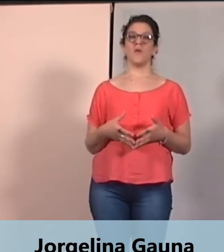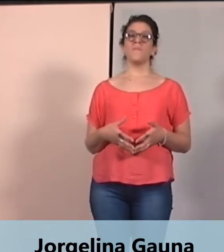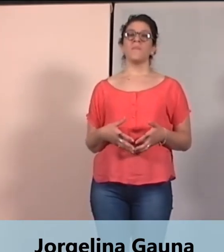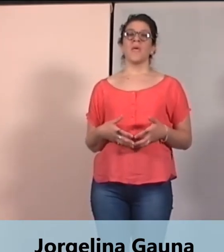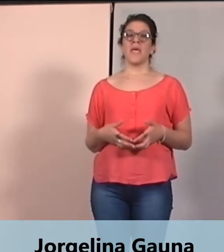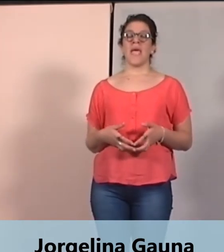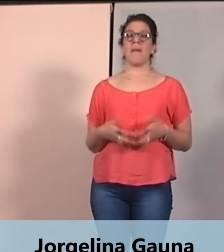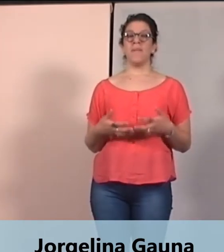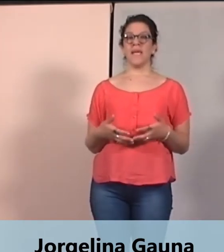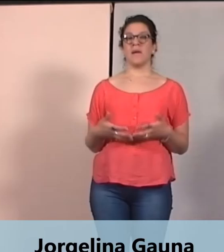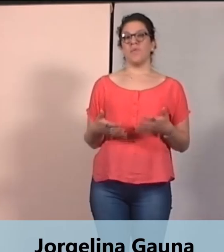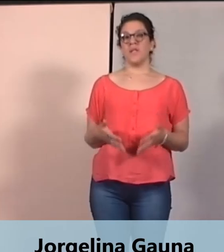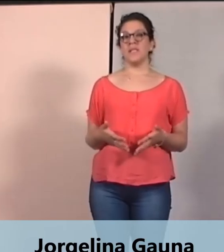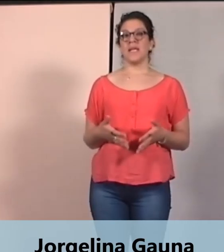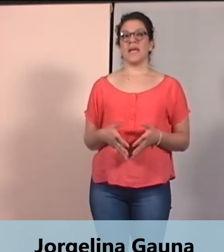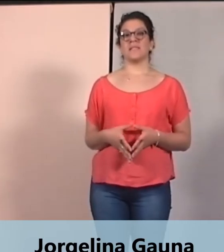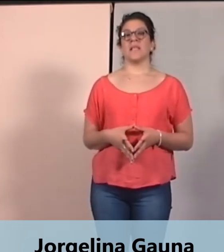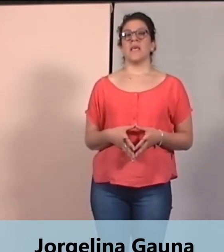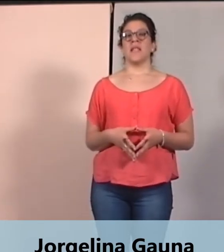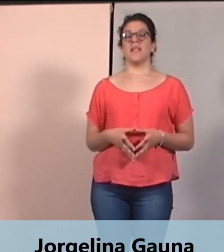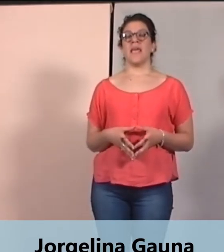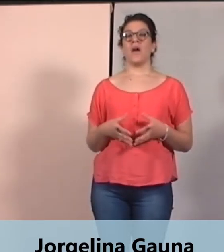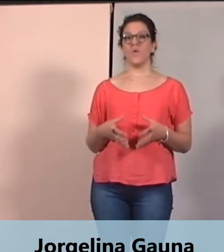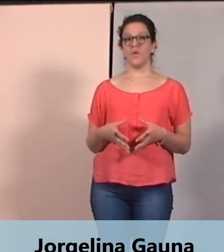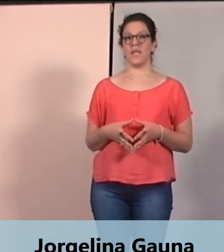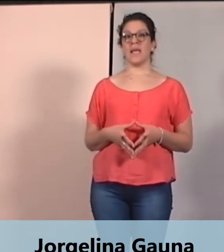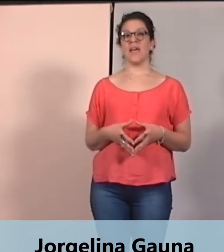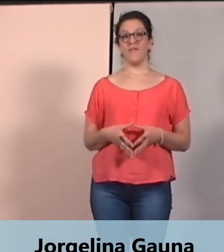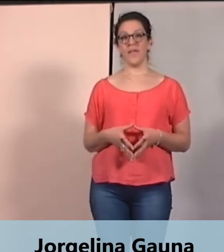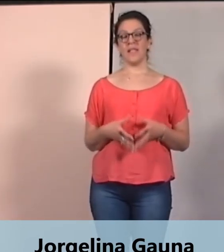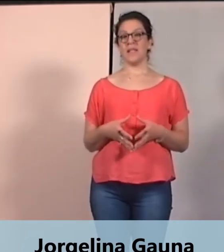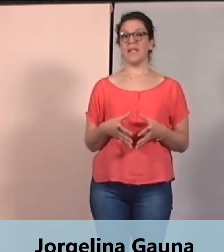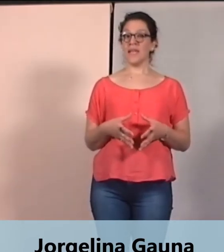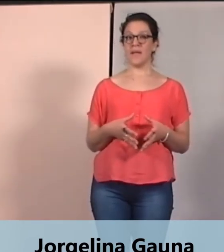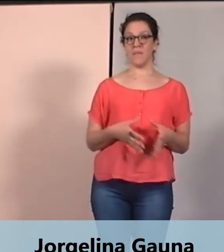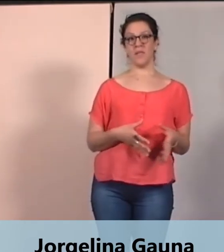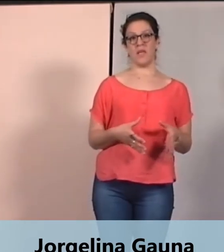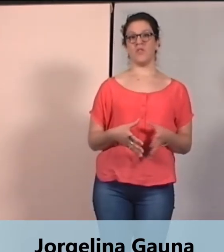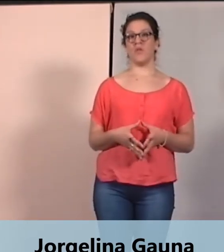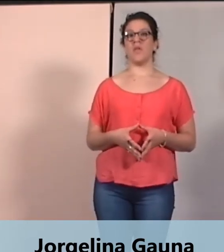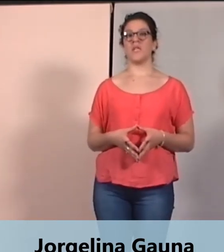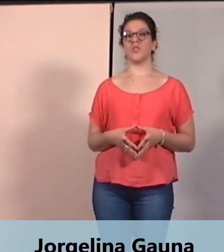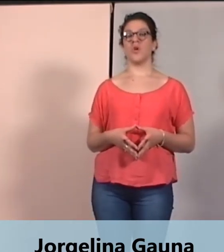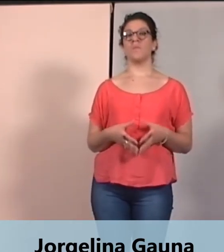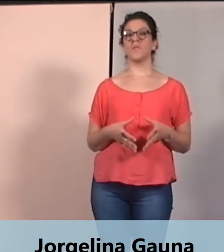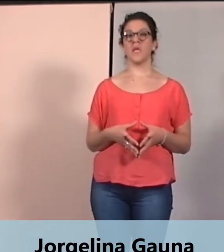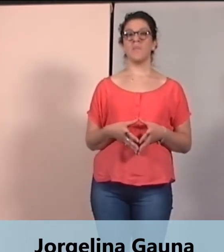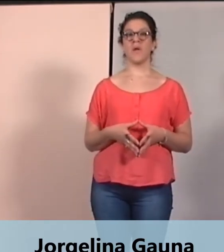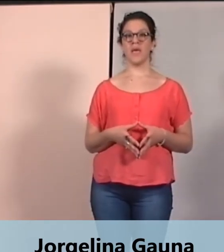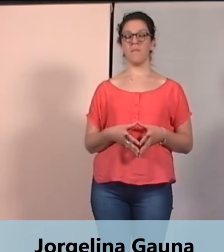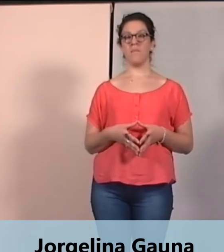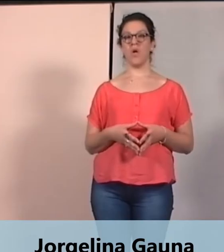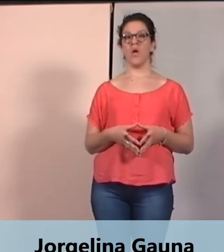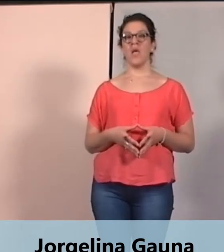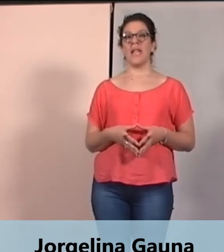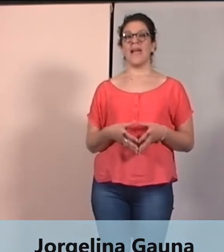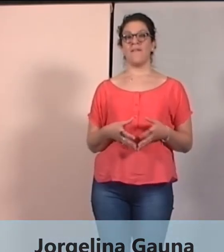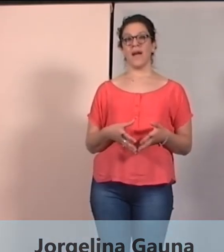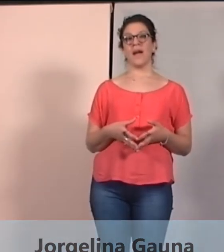aplica políticas de ajustes Que afectan directamente a estos derechos Como ser, por ejemplo, la baja